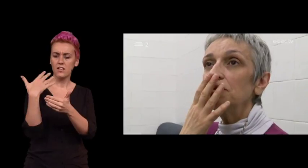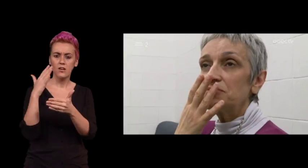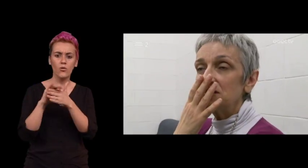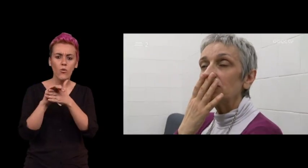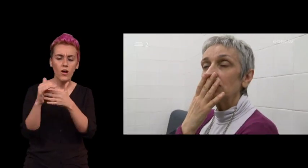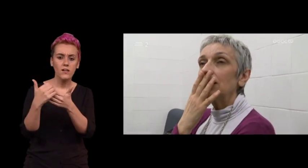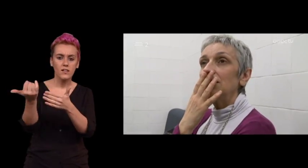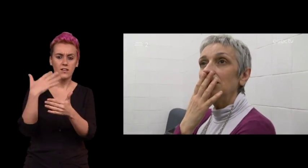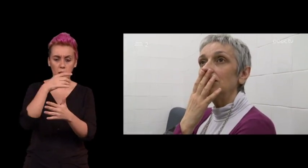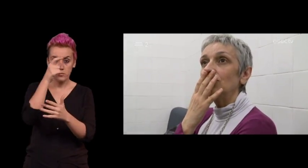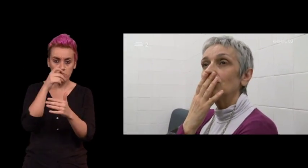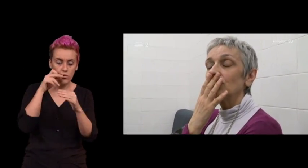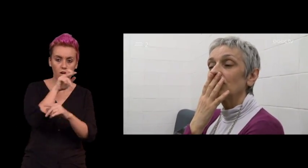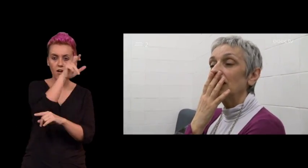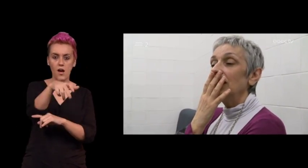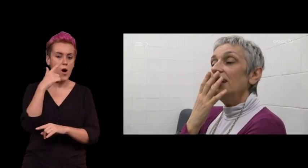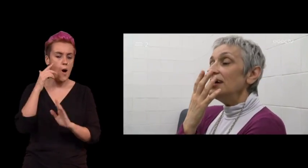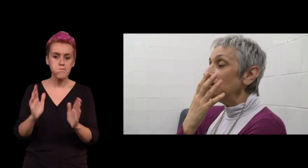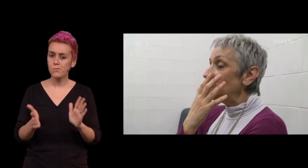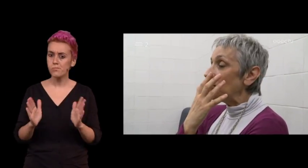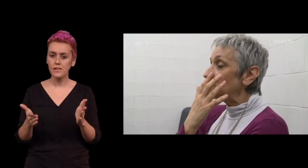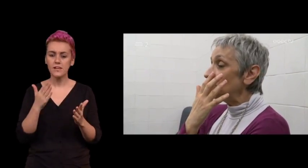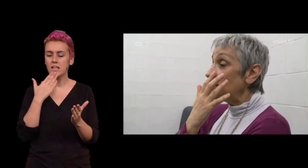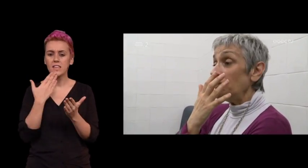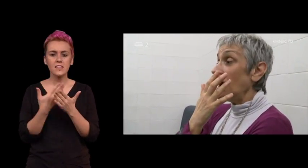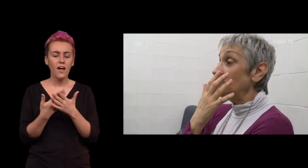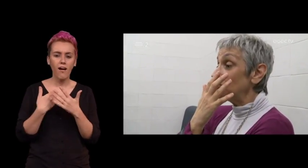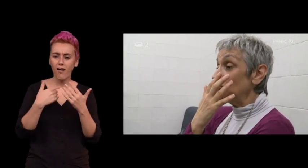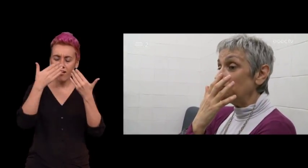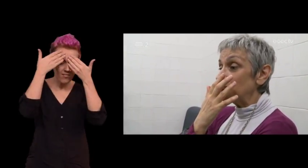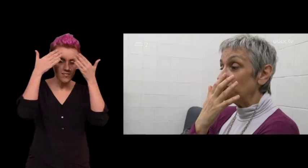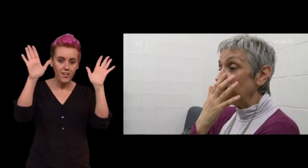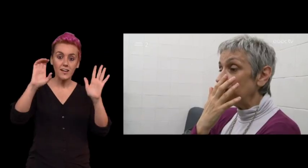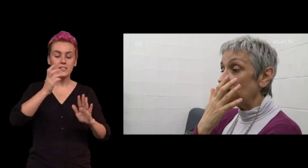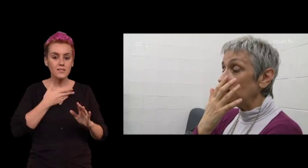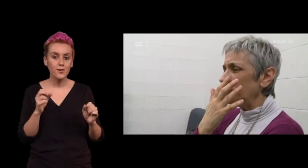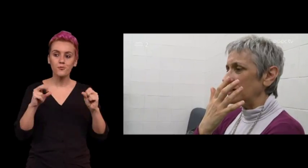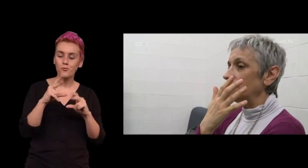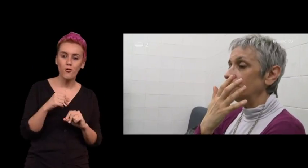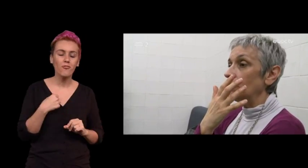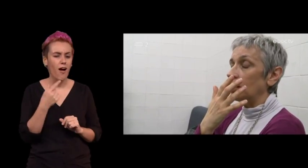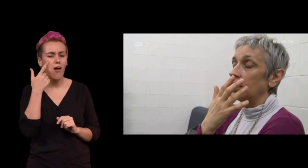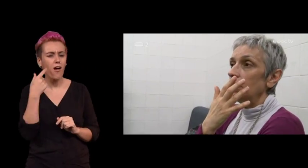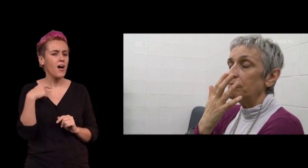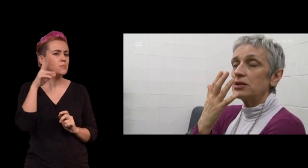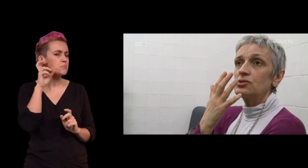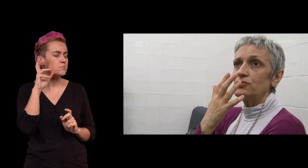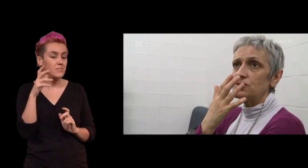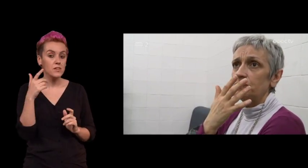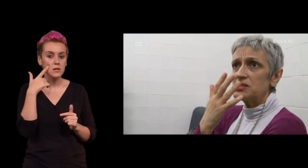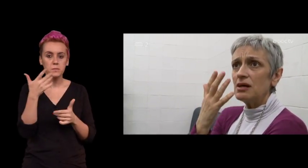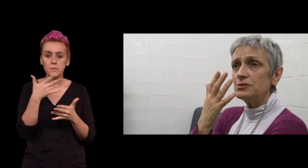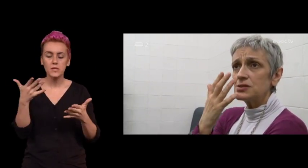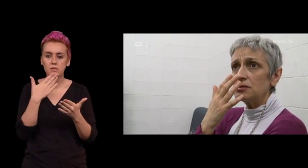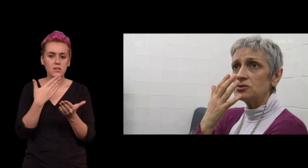as pessoas nem precisavam lá ir. E havia a abertura de, epá, disco novo, vamos ouvir e tal. Epá, e a grande parte das